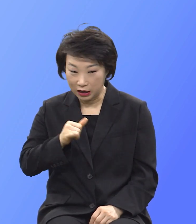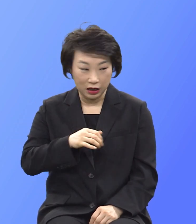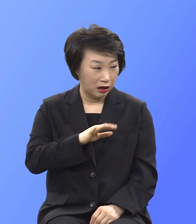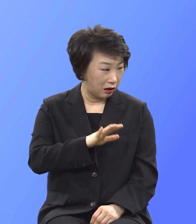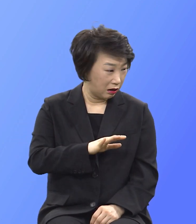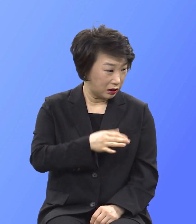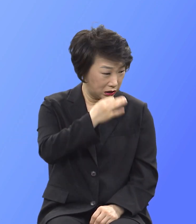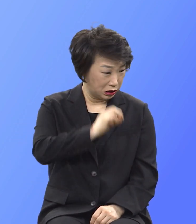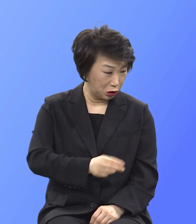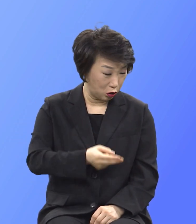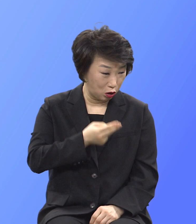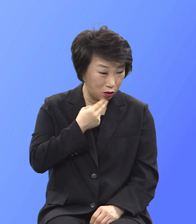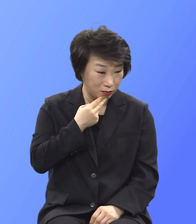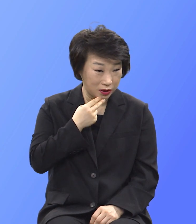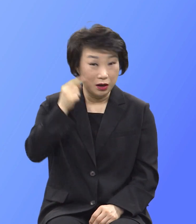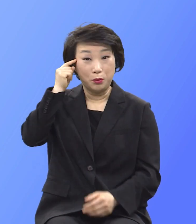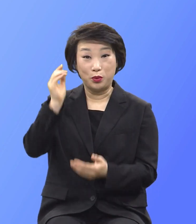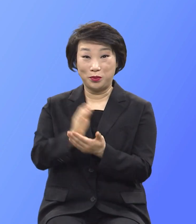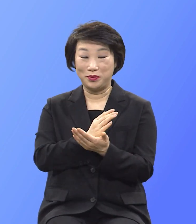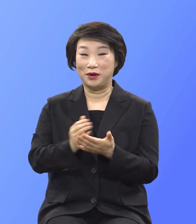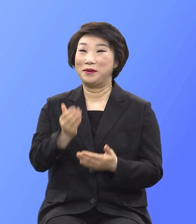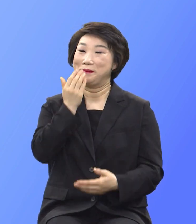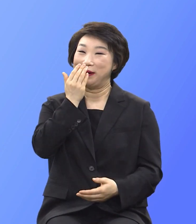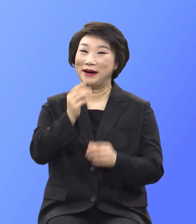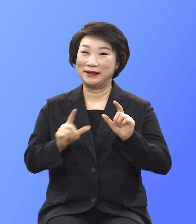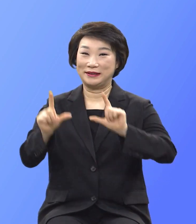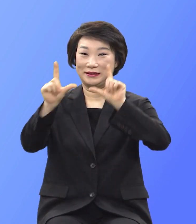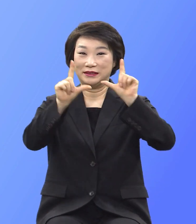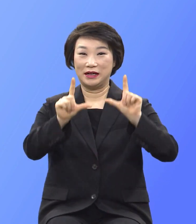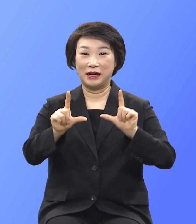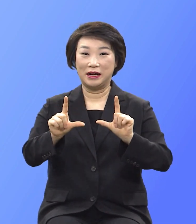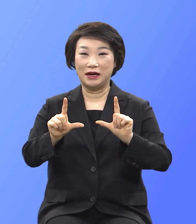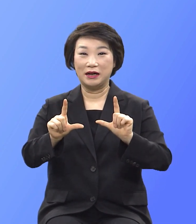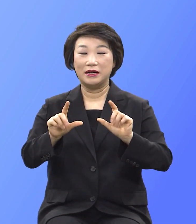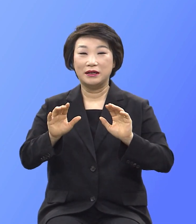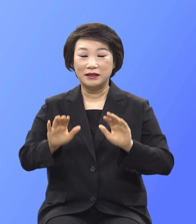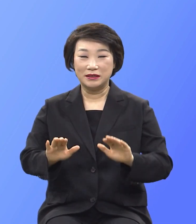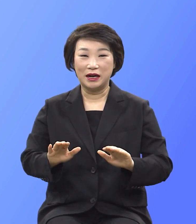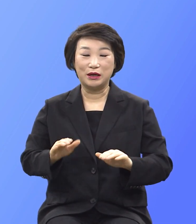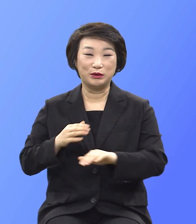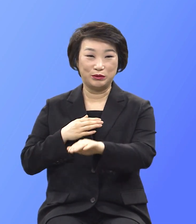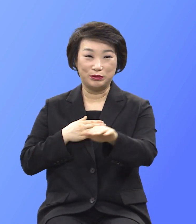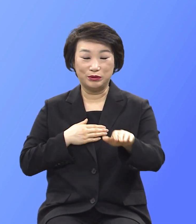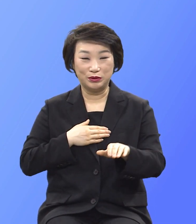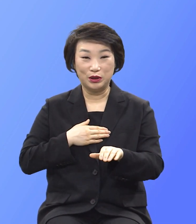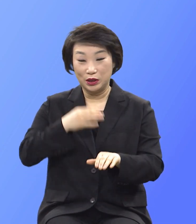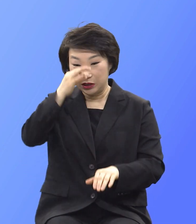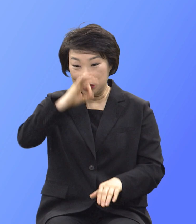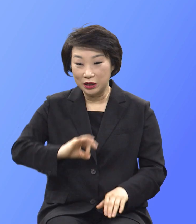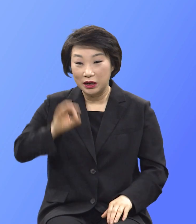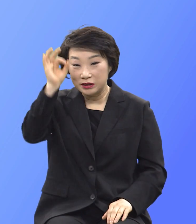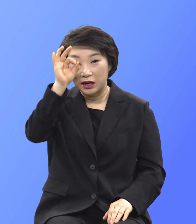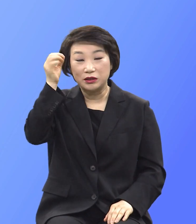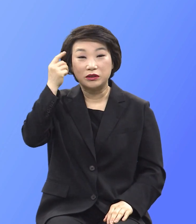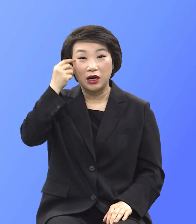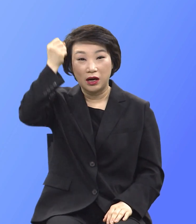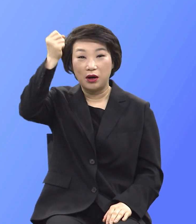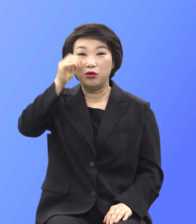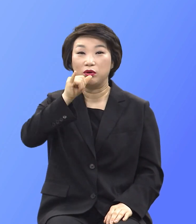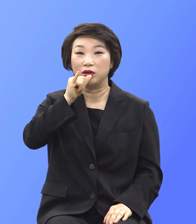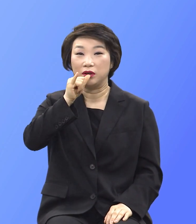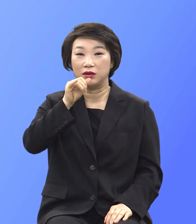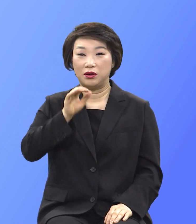있느냐, 없느냐를 분별하며 사는 극히 실리적인 생각을